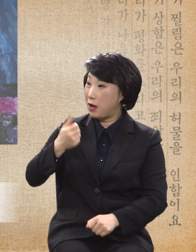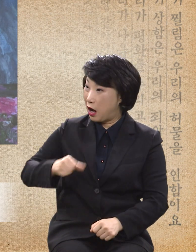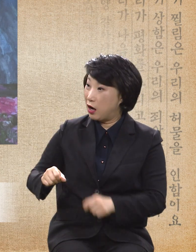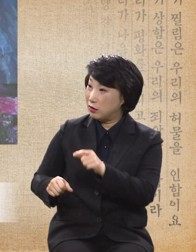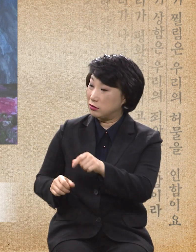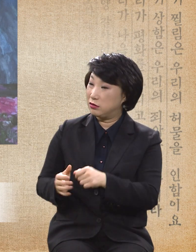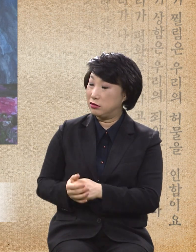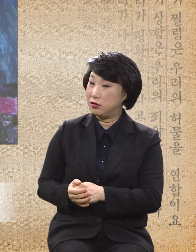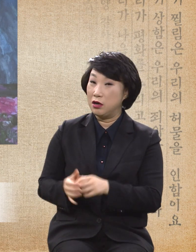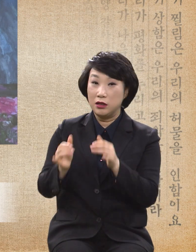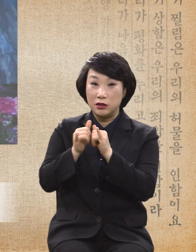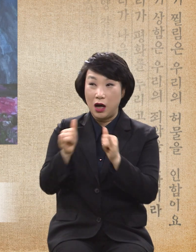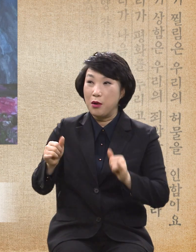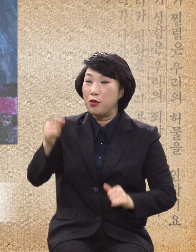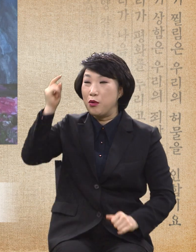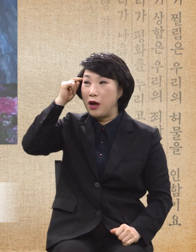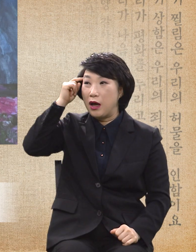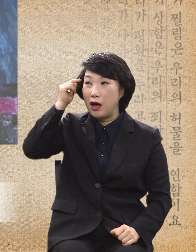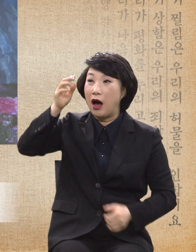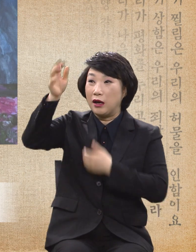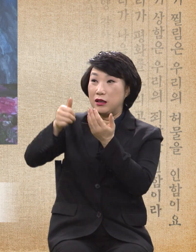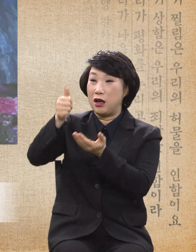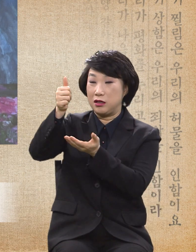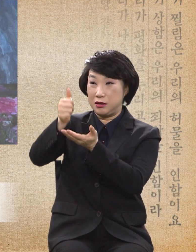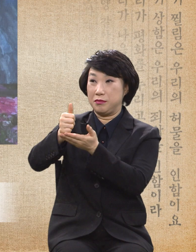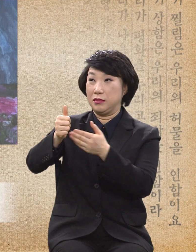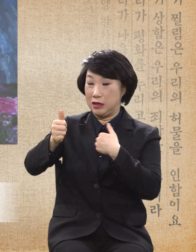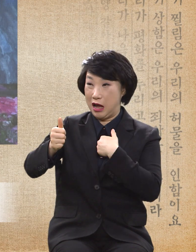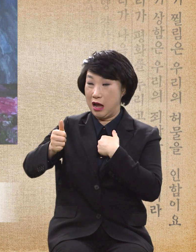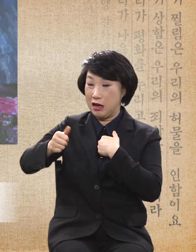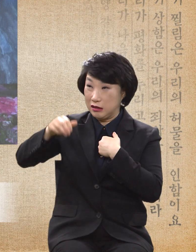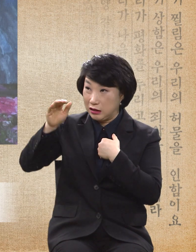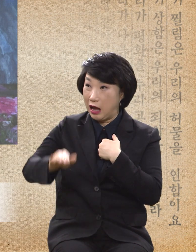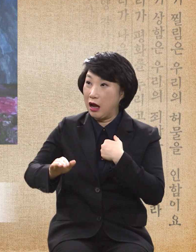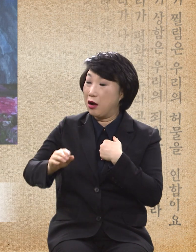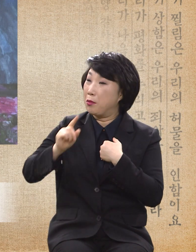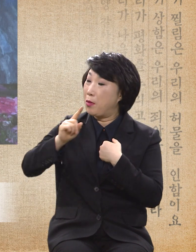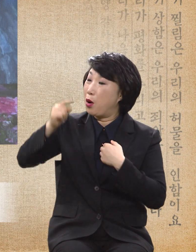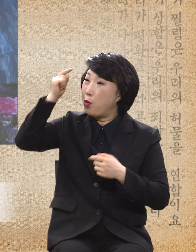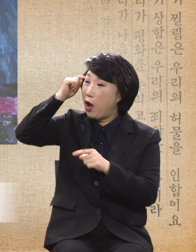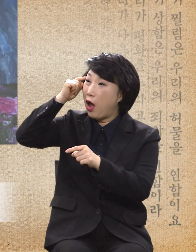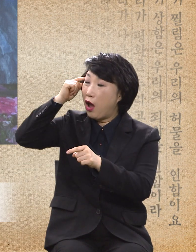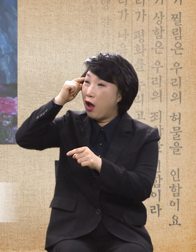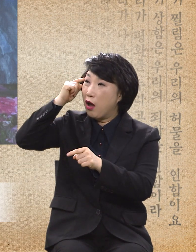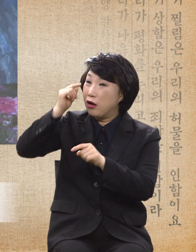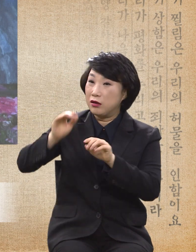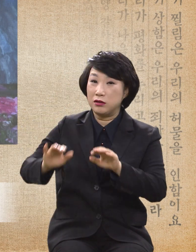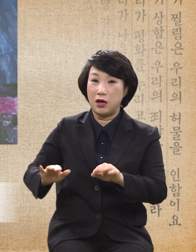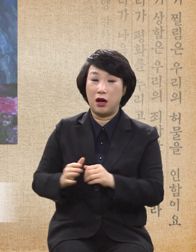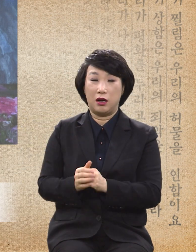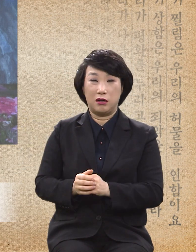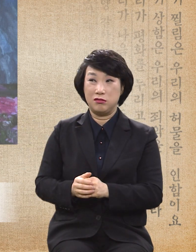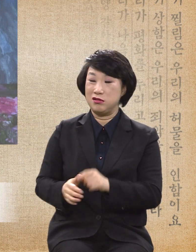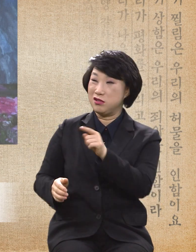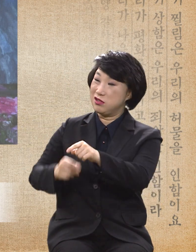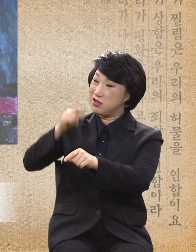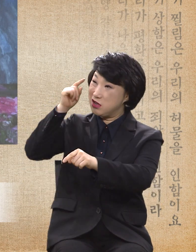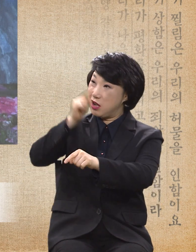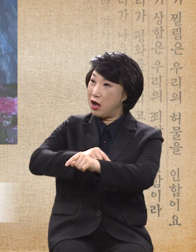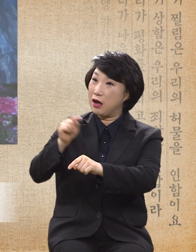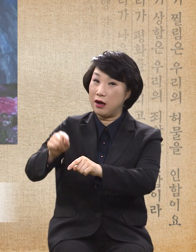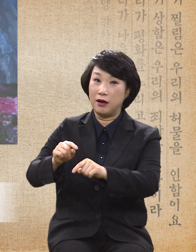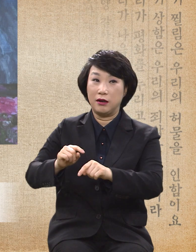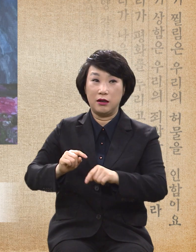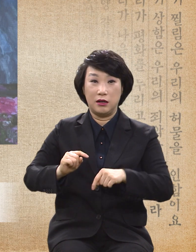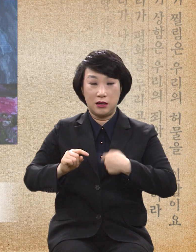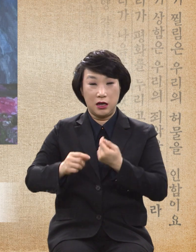아들로서 사람이 어떻게 하나님이라 감히 자기를 아주 참남하게